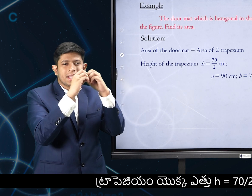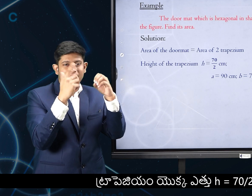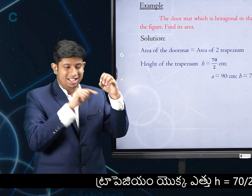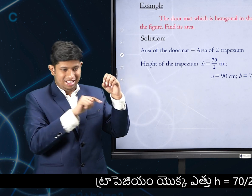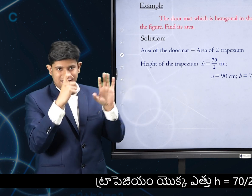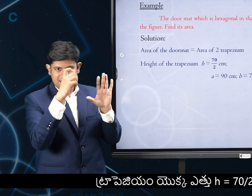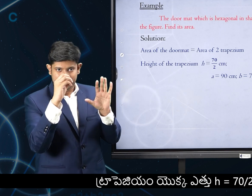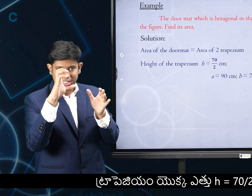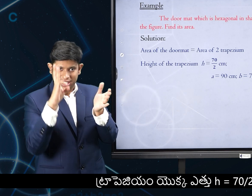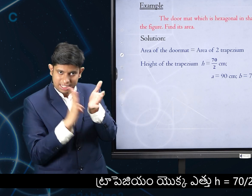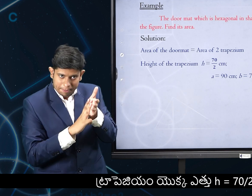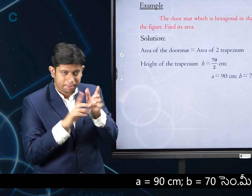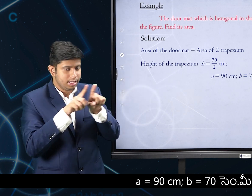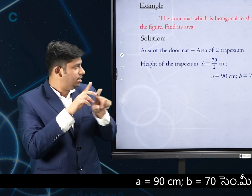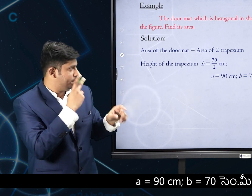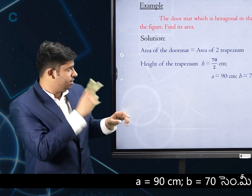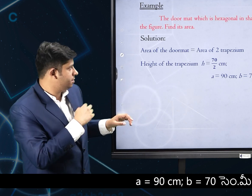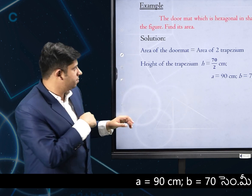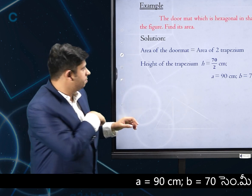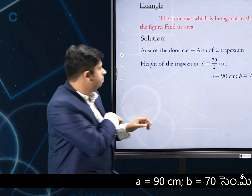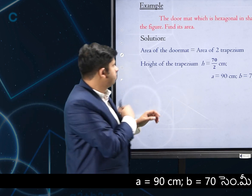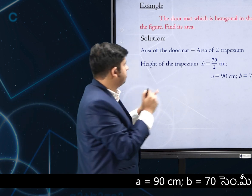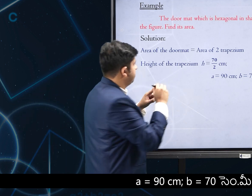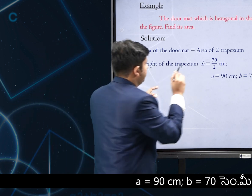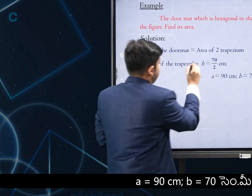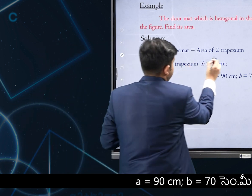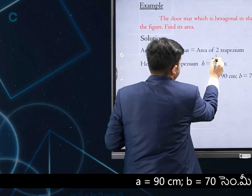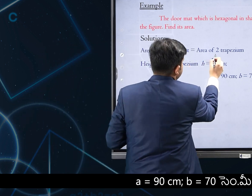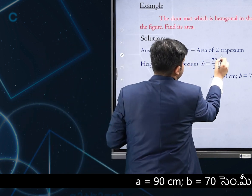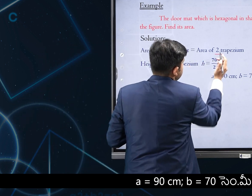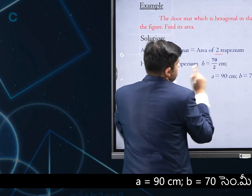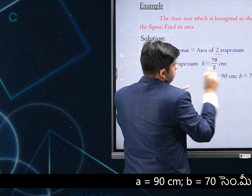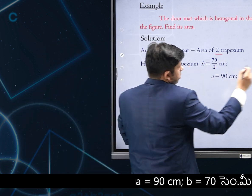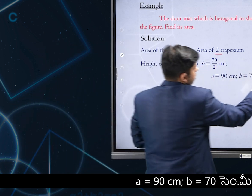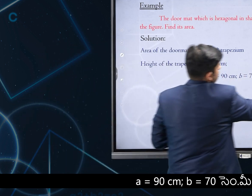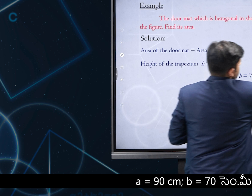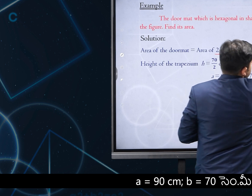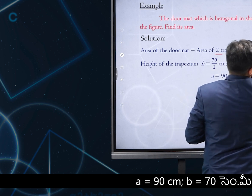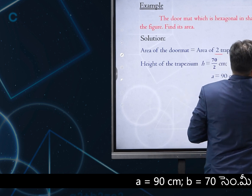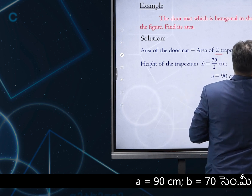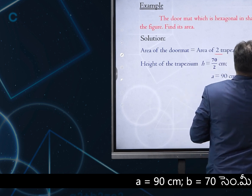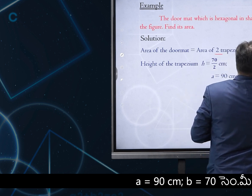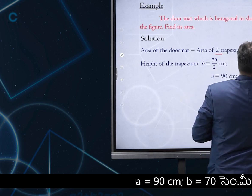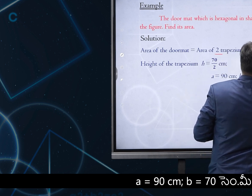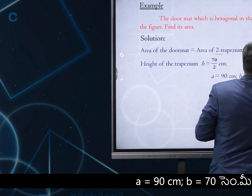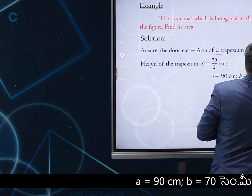70/2 సెంటీమీటర్లు, a 90 సెంటీమీటర్లు, b 70 సెంటీమీటర్లు.